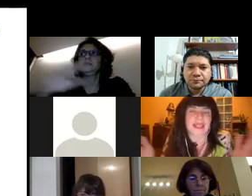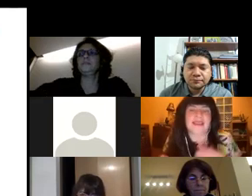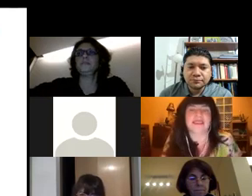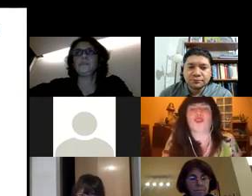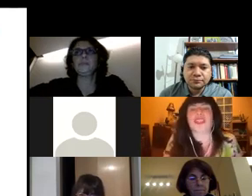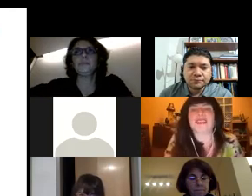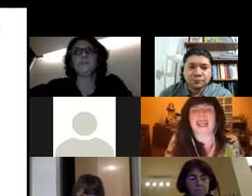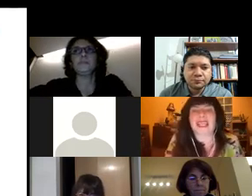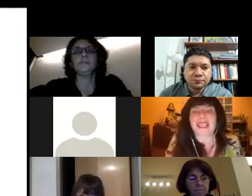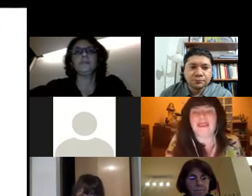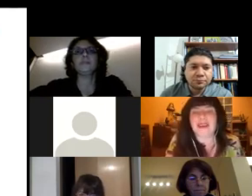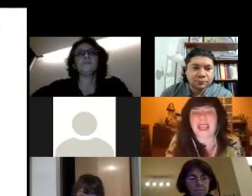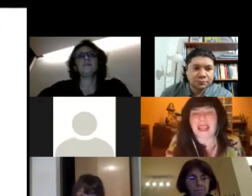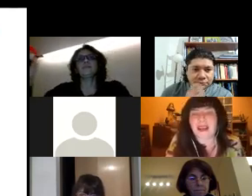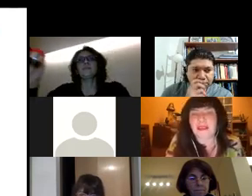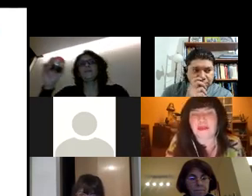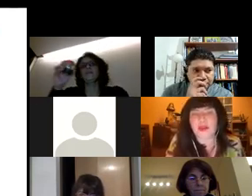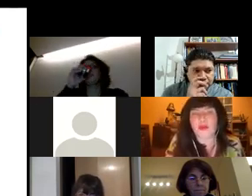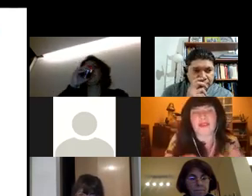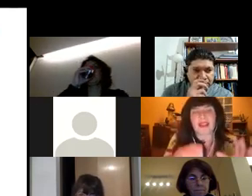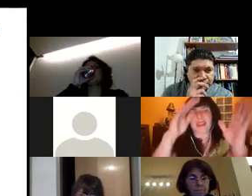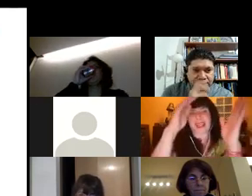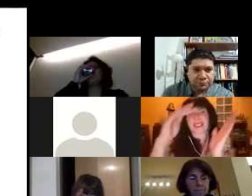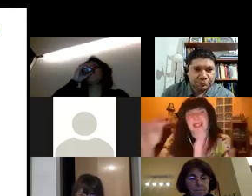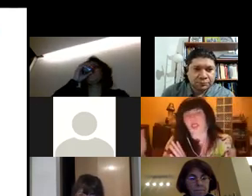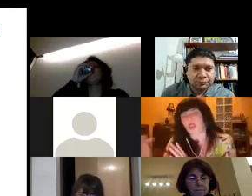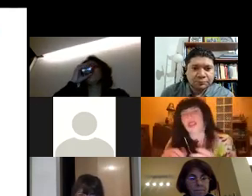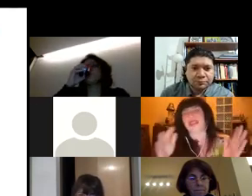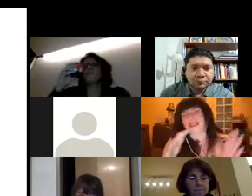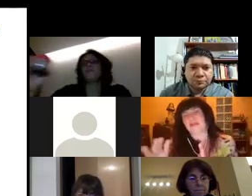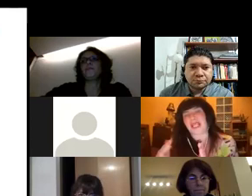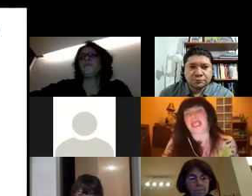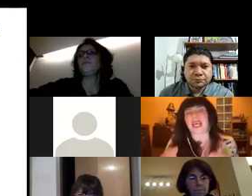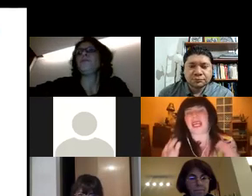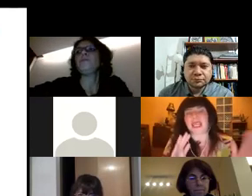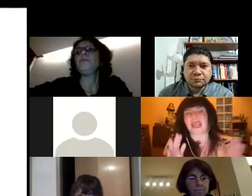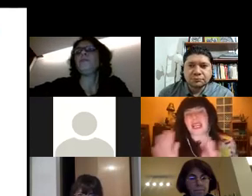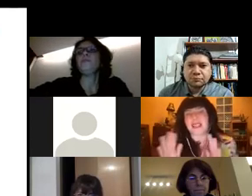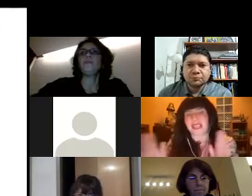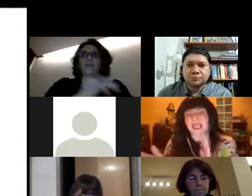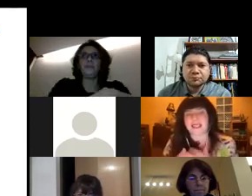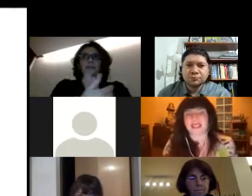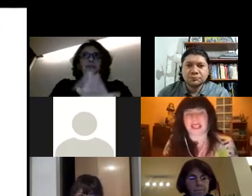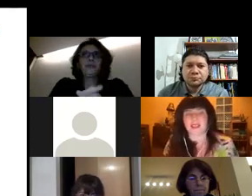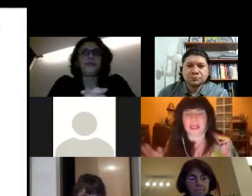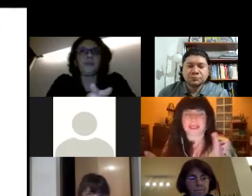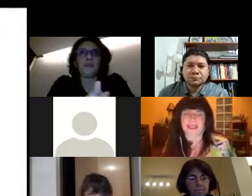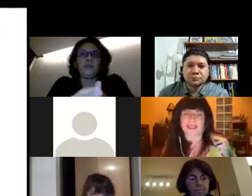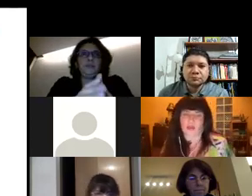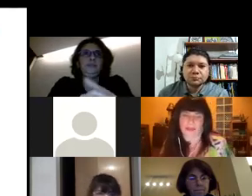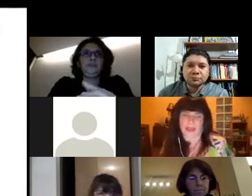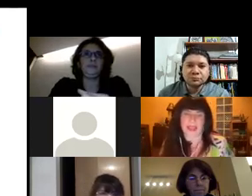lineal, ¿cierto? Esta de aquí arriba es la figura, ¿verdad?, de realización semántica que Halliday tiene en ese texto